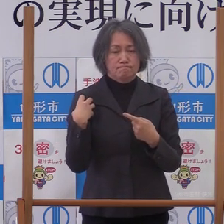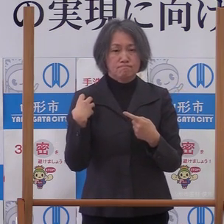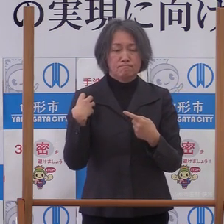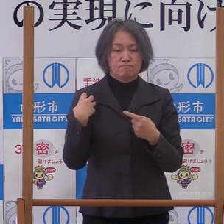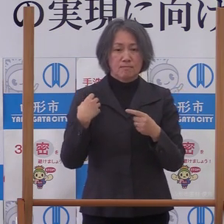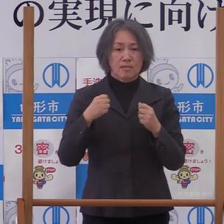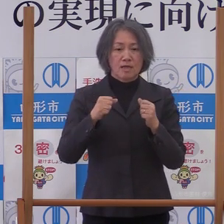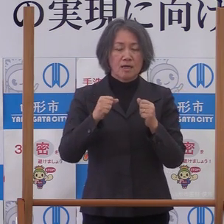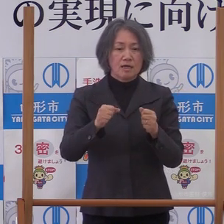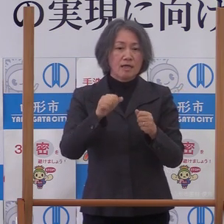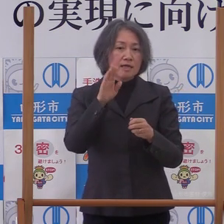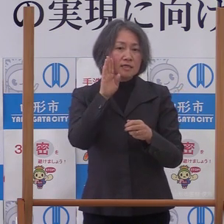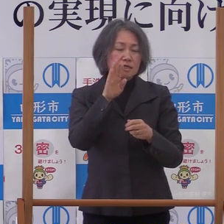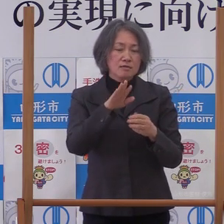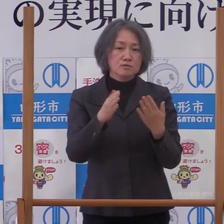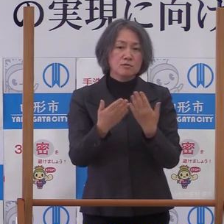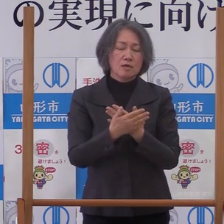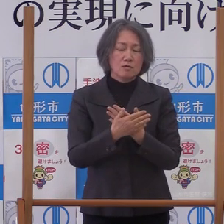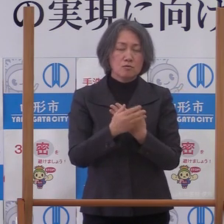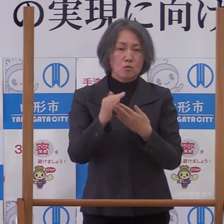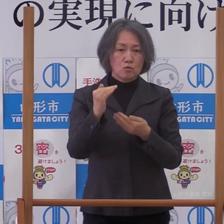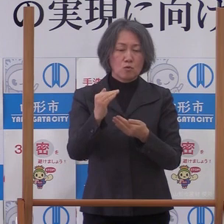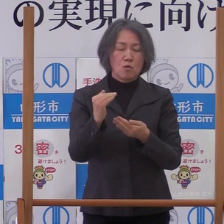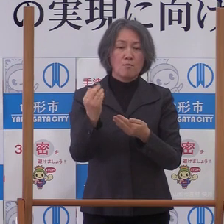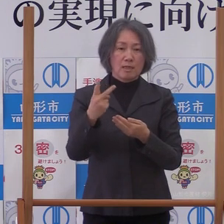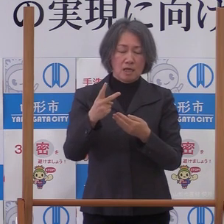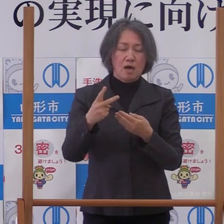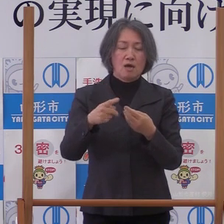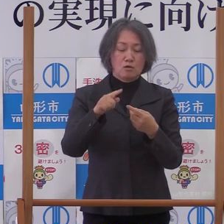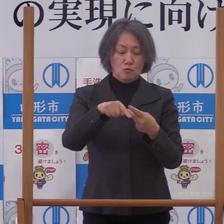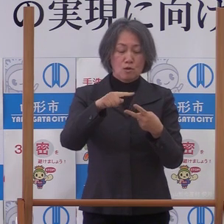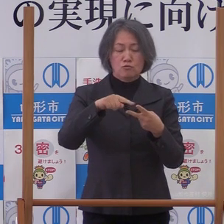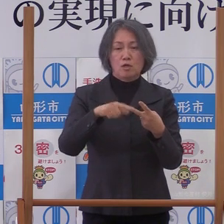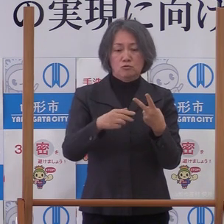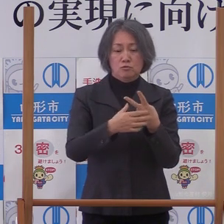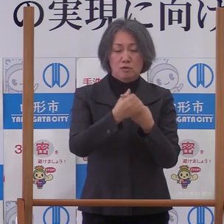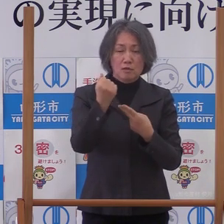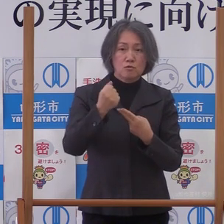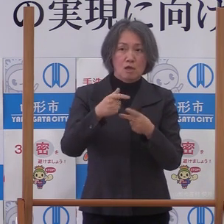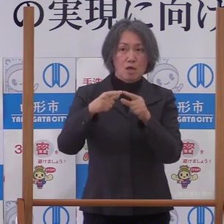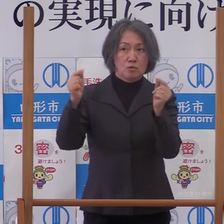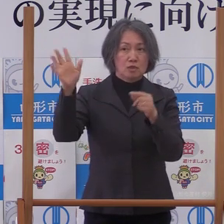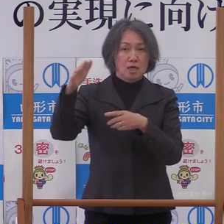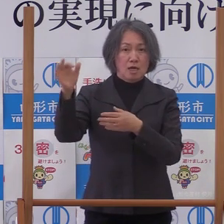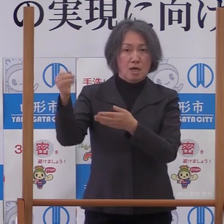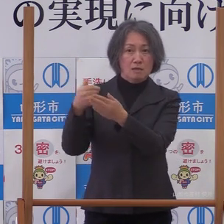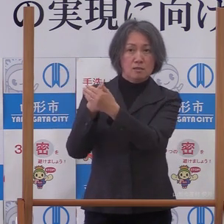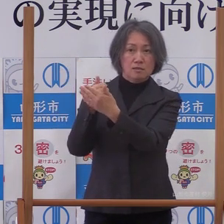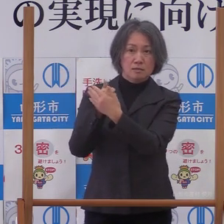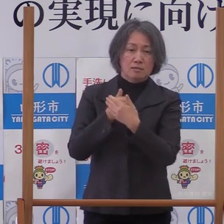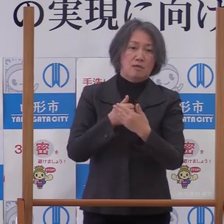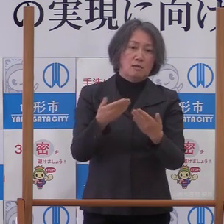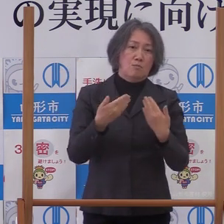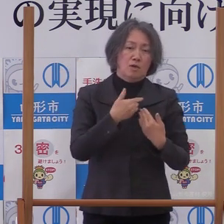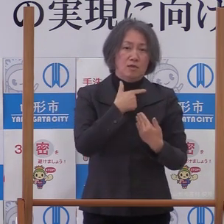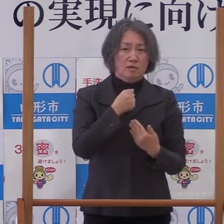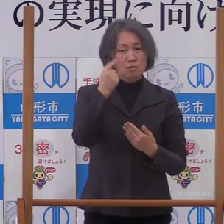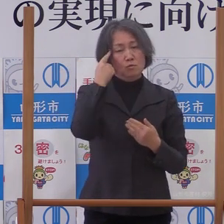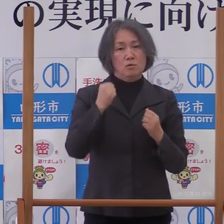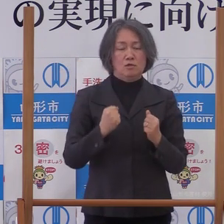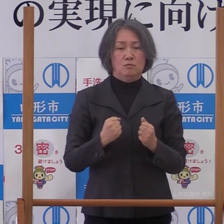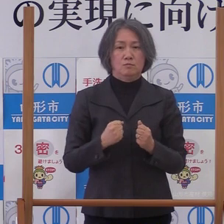はりそれもセットで、国の方でもしっかりと手当てすべきところかなというふうに思います。